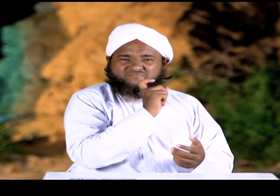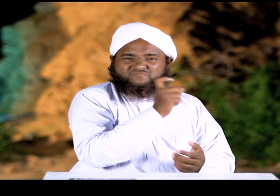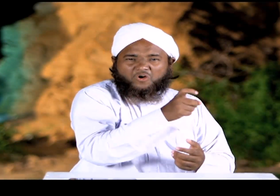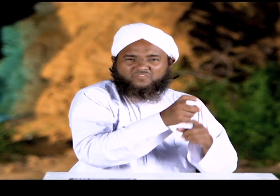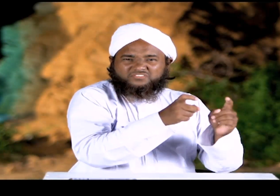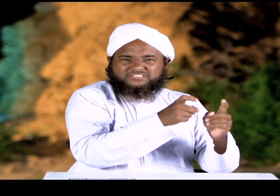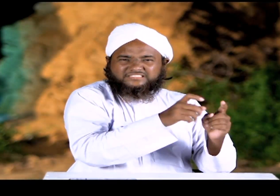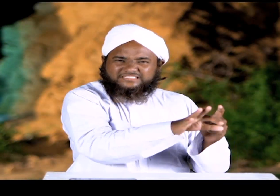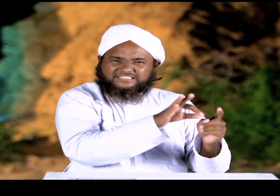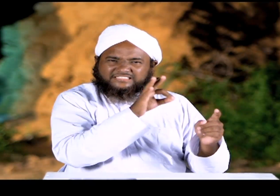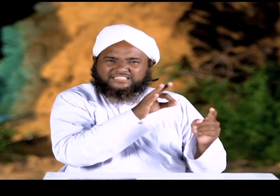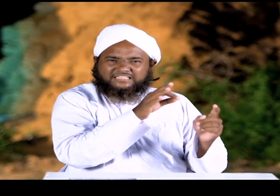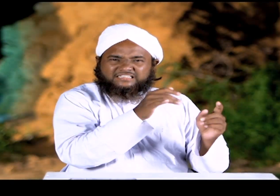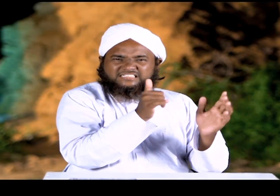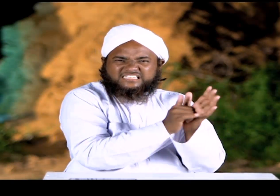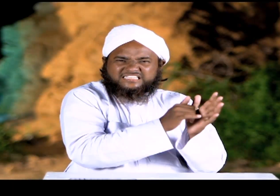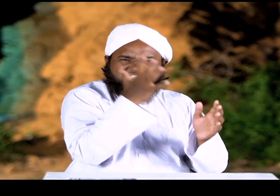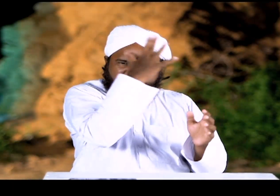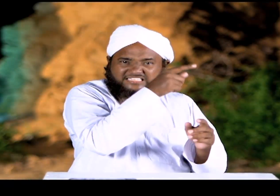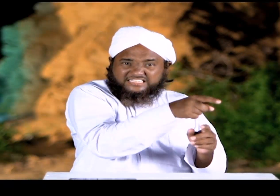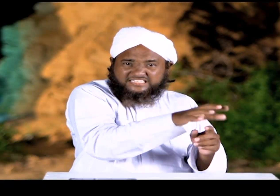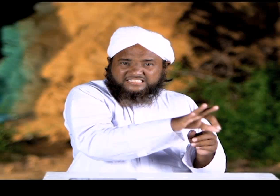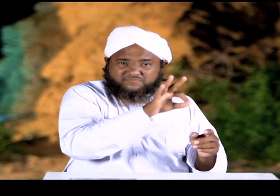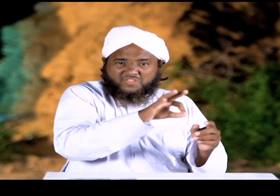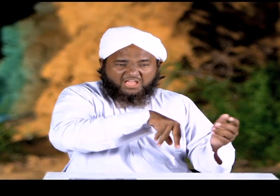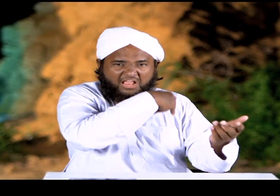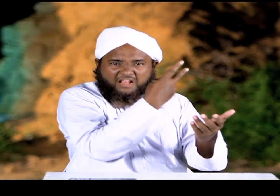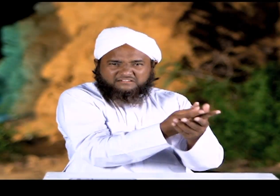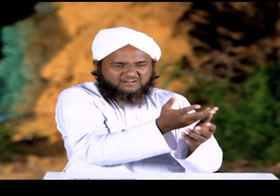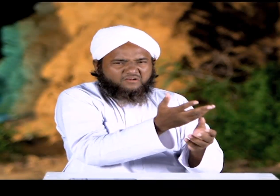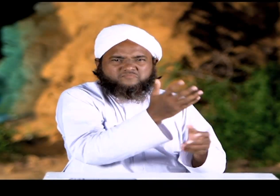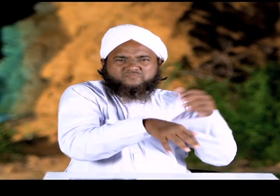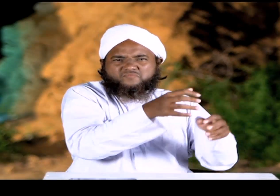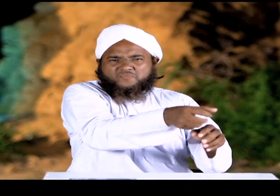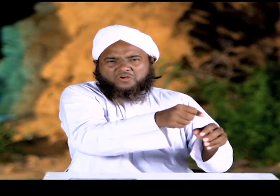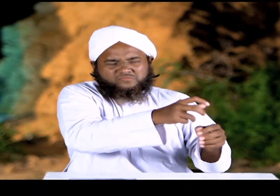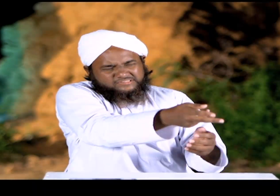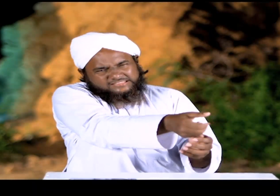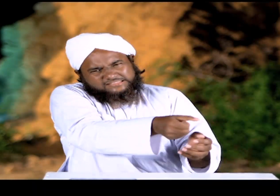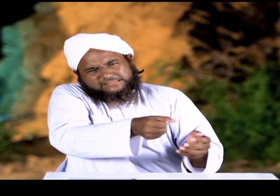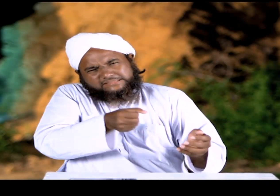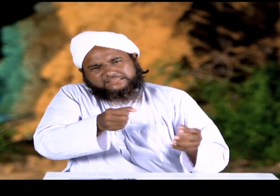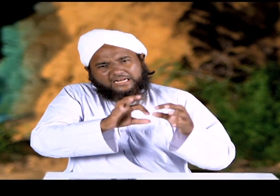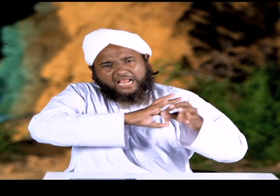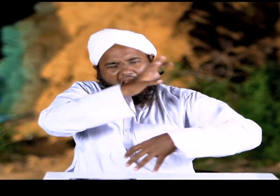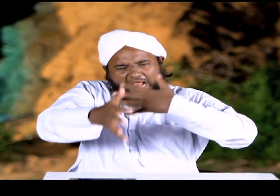گستاخ یزیدی گھوڑے سے گرا، اس کا پاؤں رکاب میں الجھا، گھوڑا اسے گھسیٹتا ہوا دوڑا اور آگ